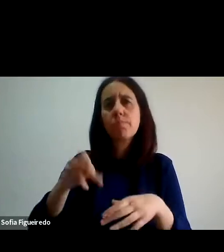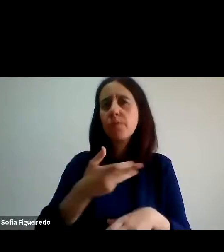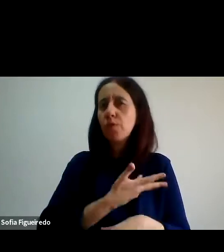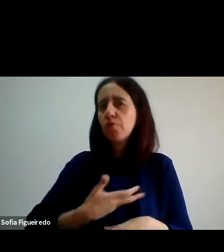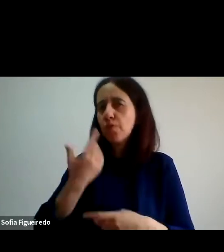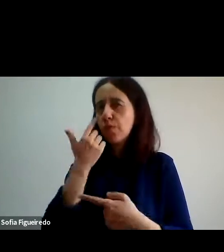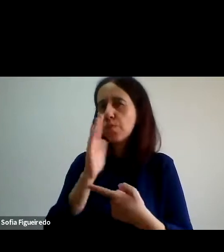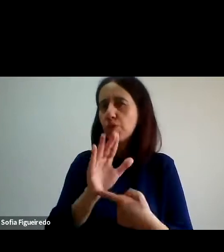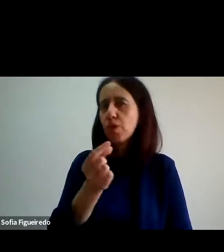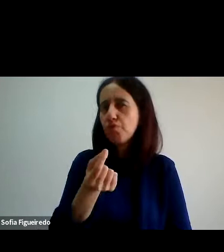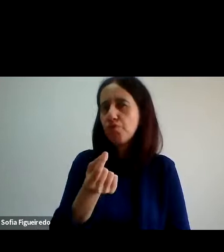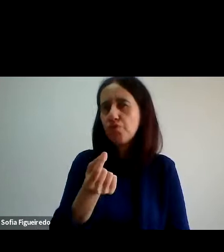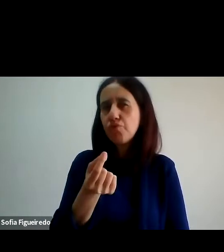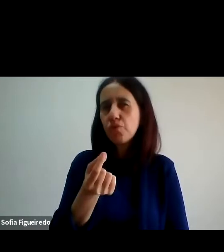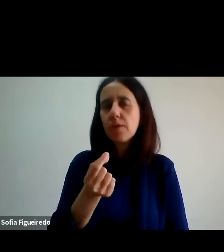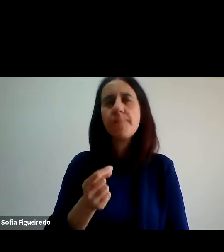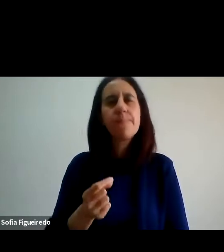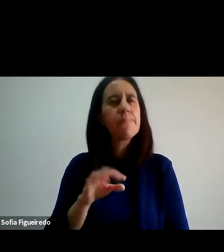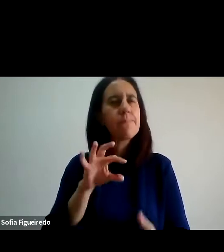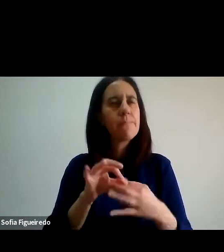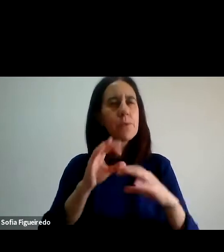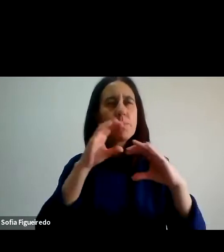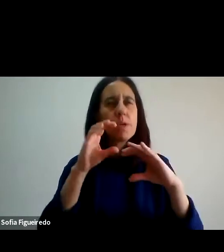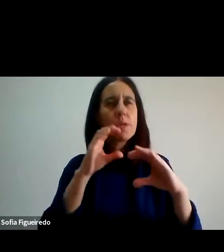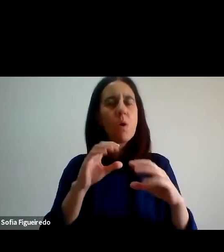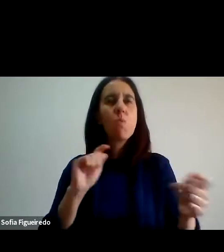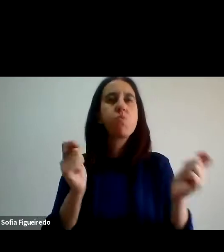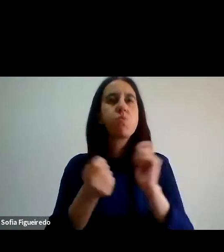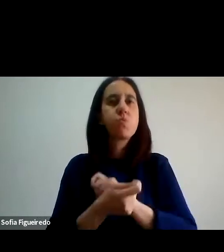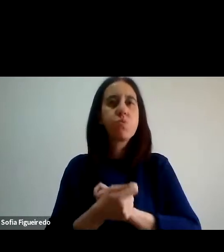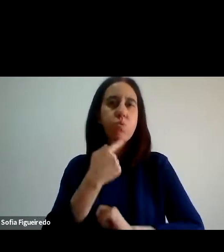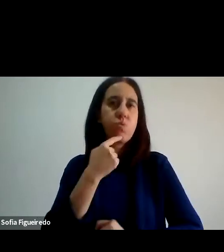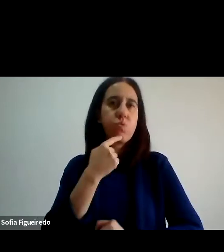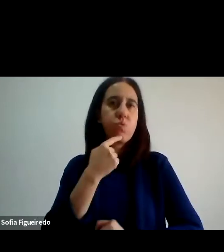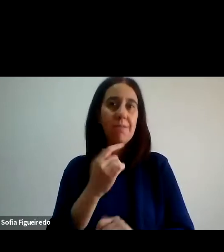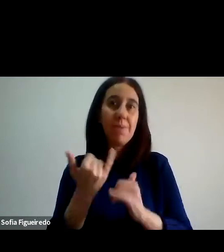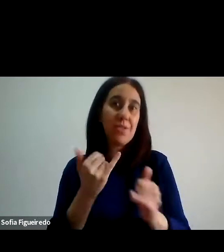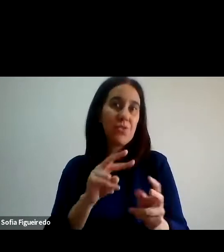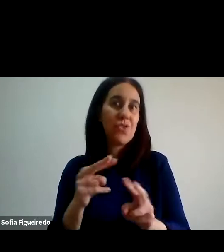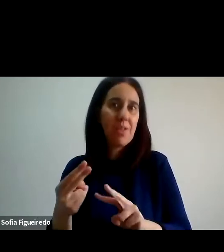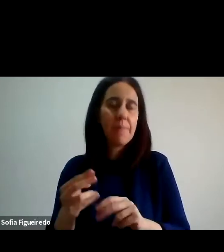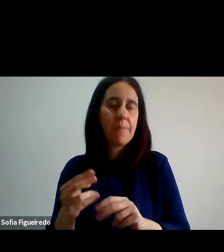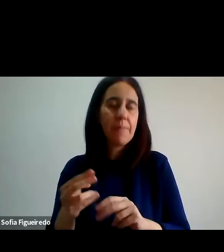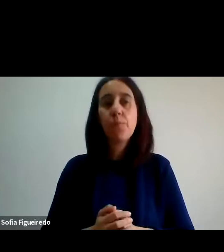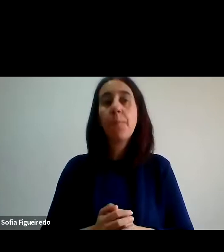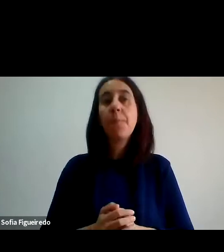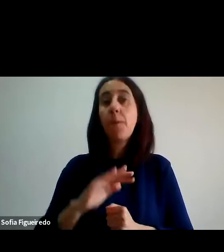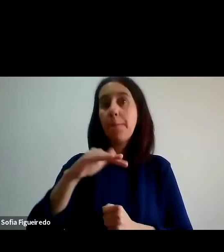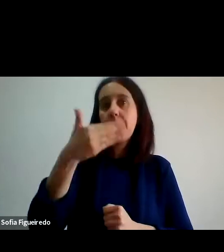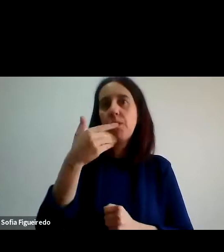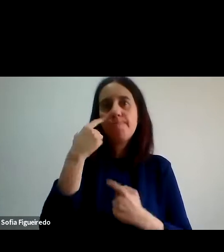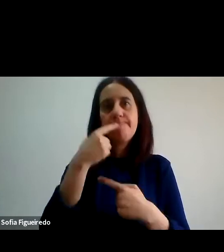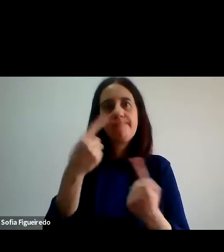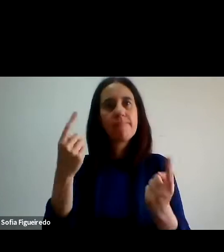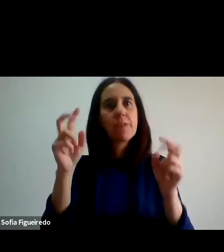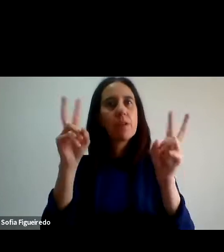bocadinho, no que tem a ver com a comunicação não muda assim tanto no que tem a ver com a transição digital. Portanto, o primeiro ponto que eu aqui gostava de falar